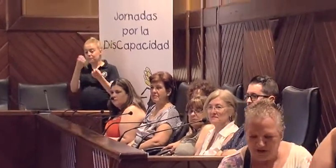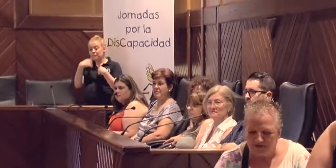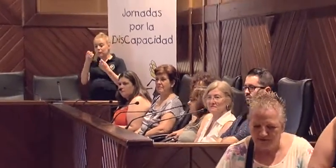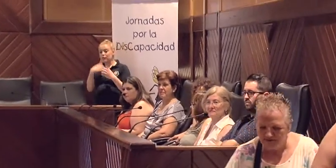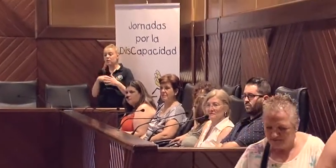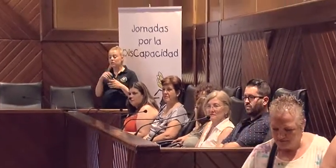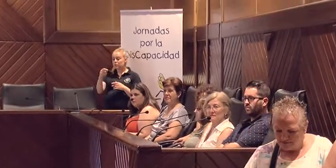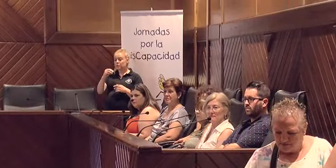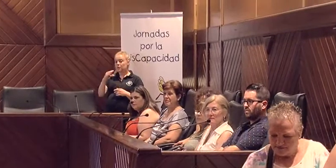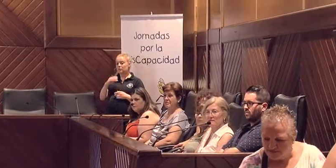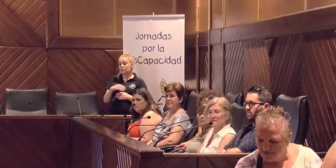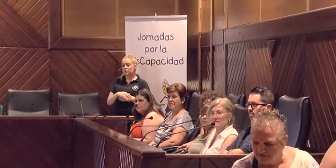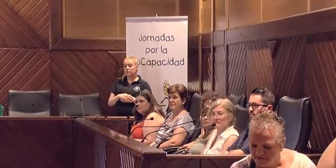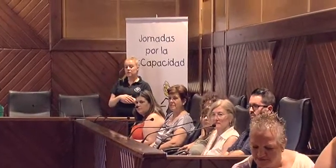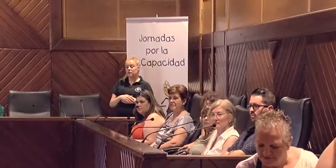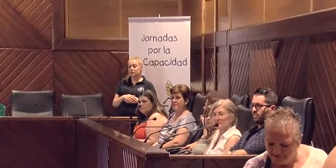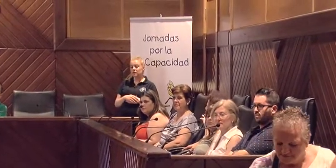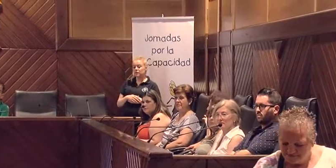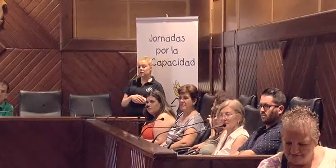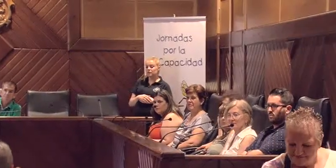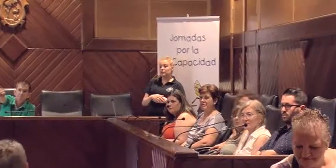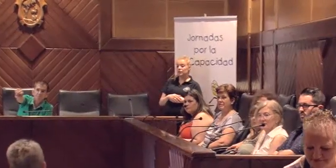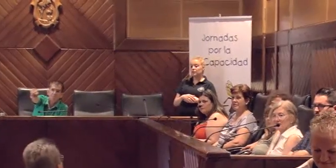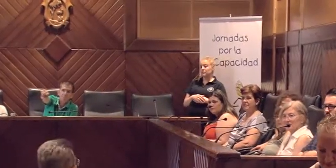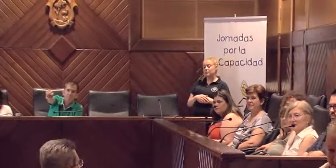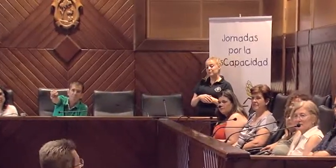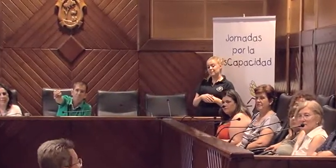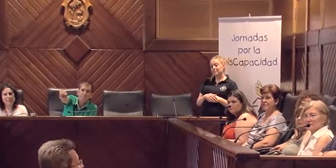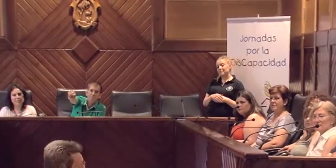No, te hacen aquí, María Azul, María Azul, te hacen aquí.